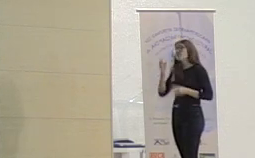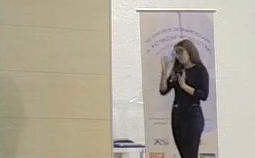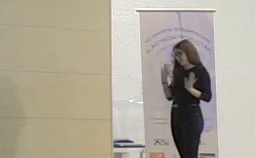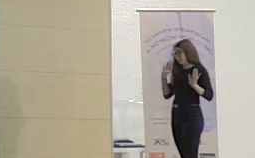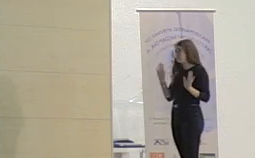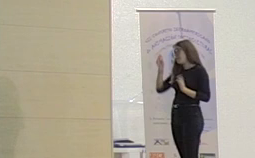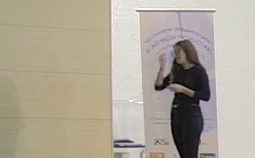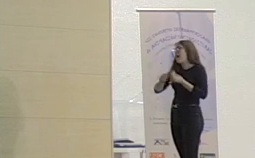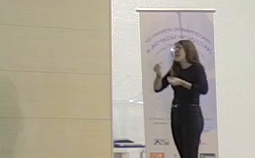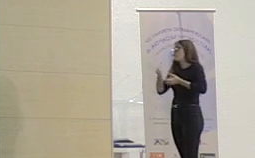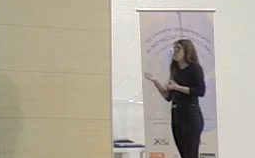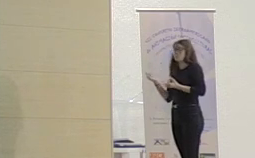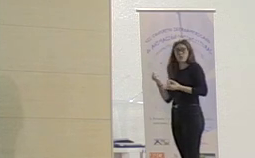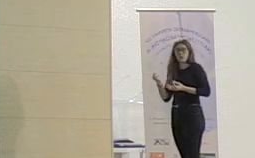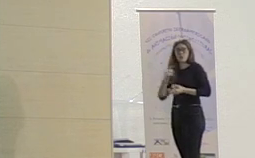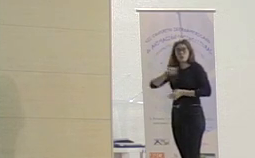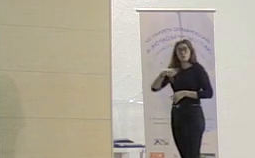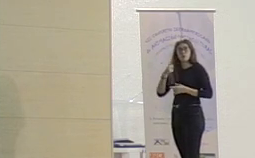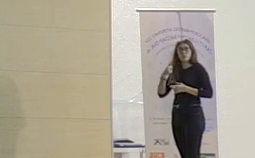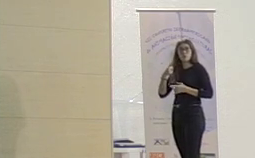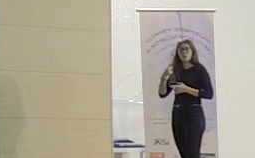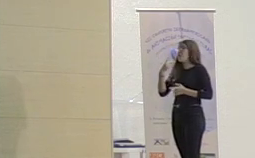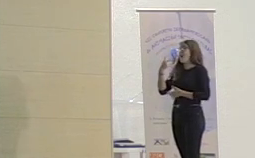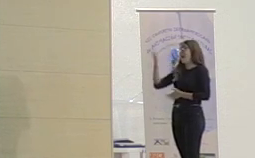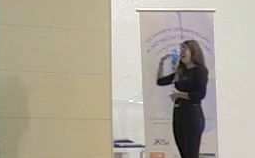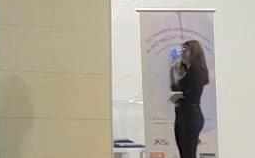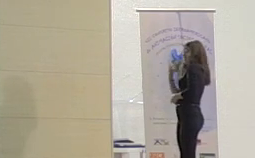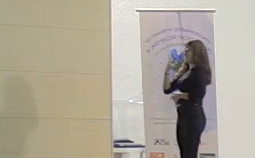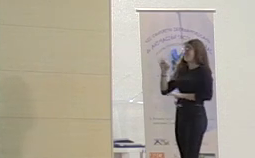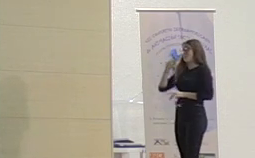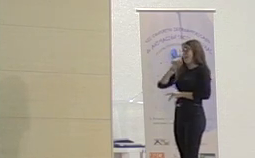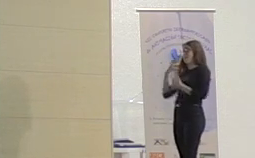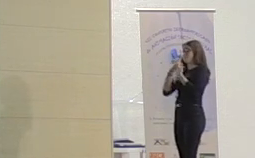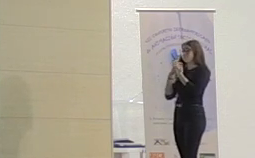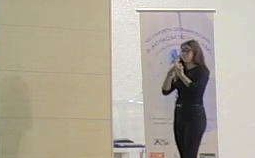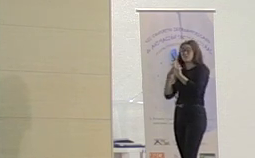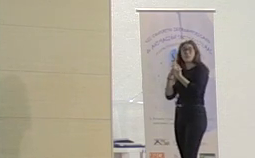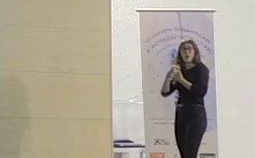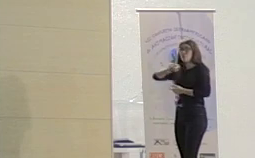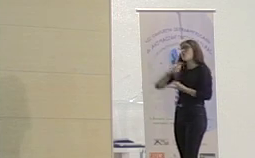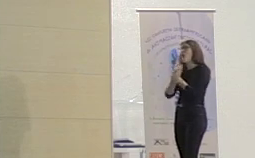hace? ¿Qué podemos hacer? Porque la lucha no es la de los 70 esta. ¿Qué podemos hacer para que esto cambie?